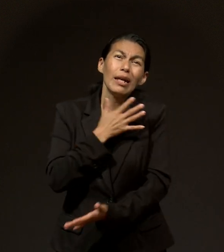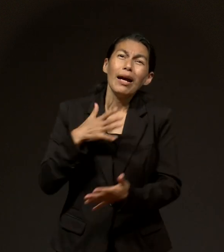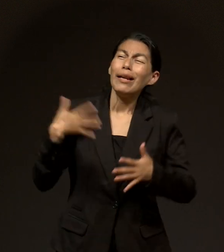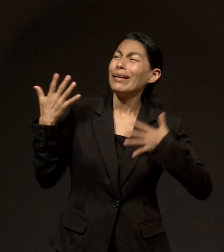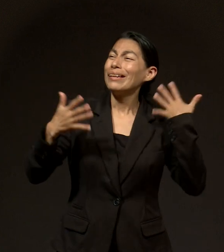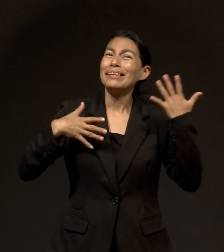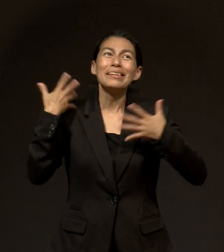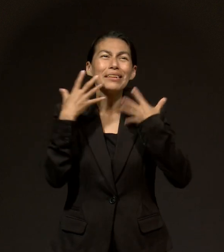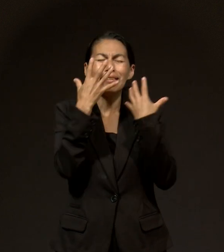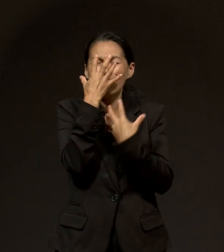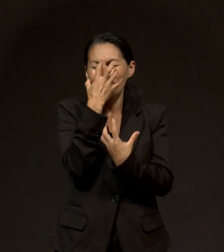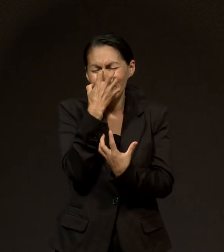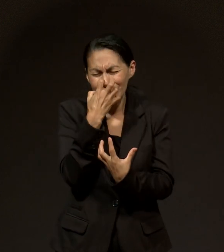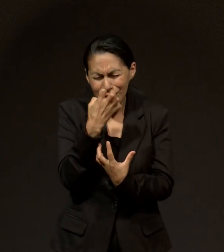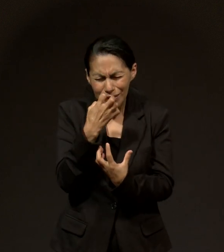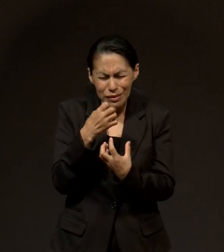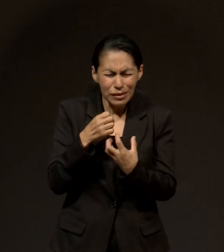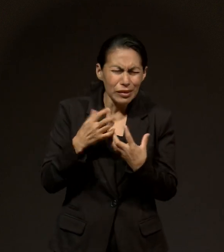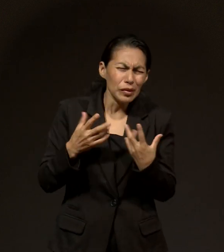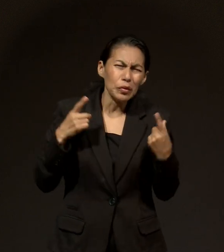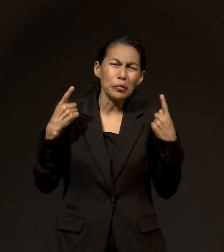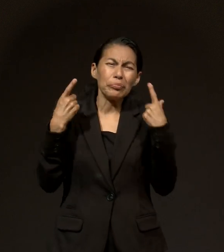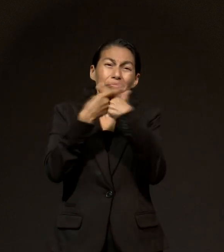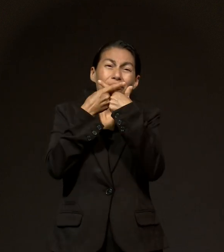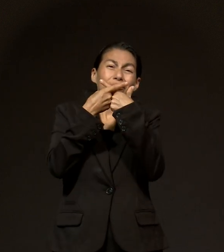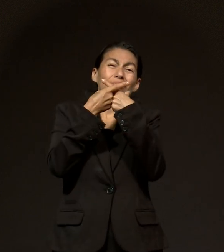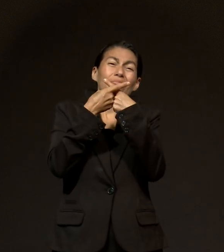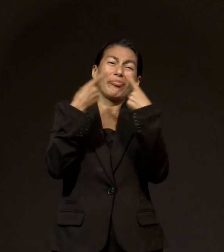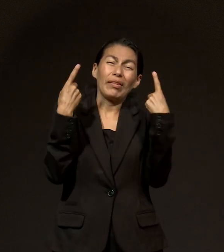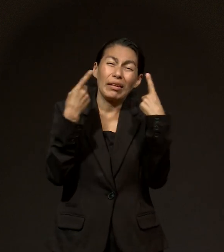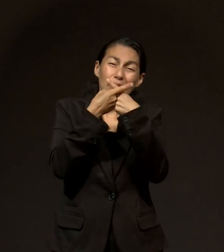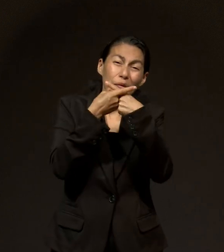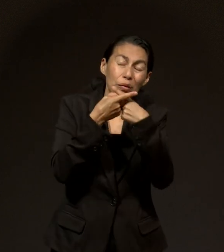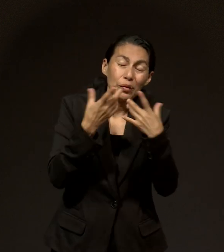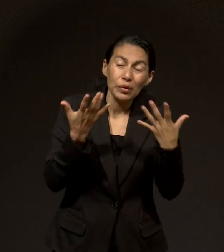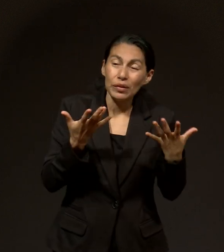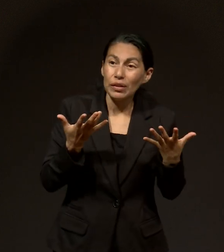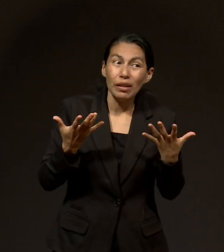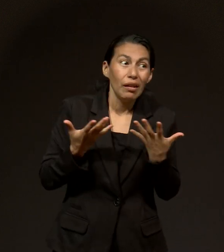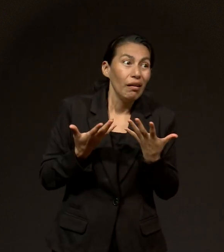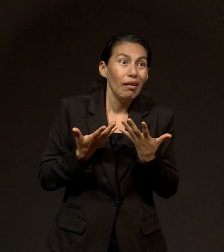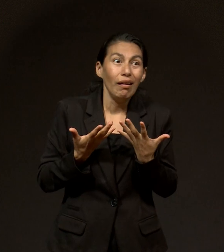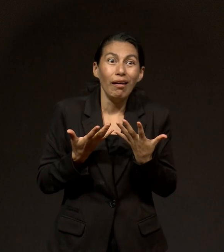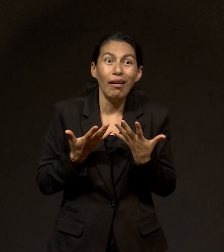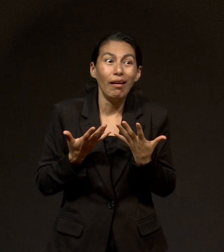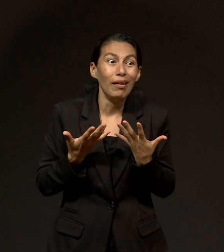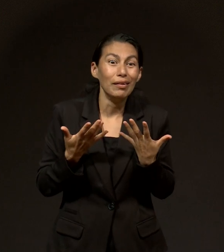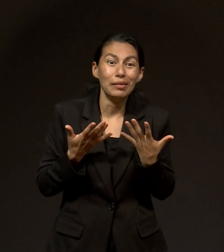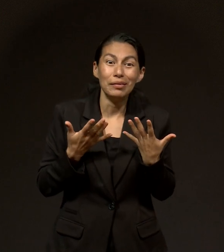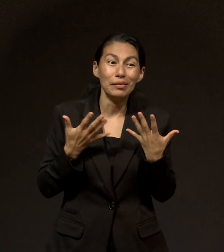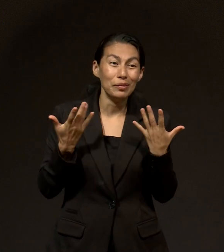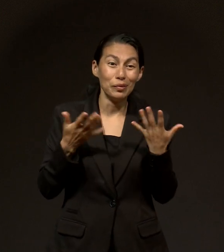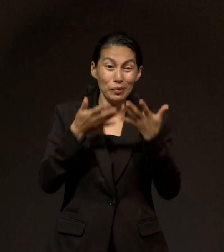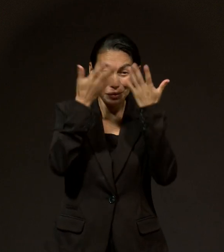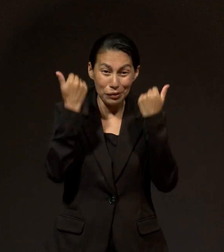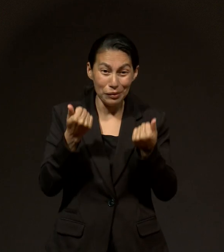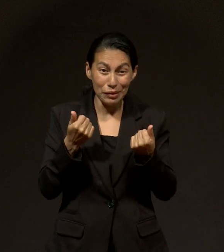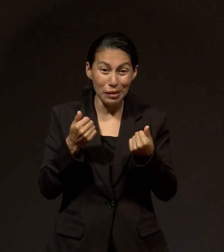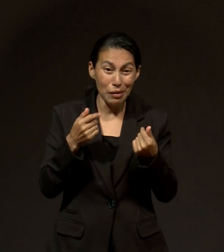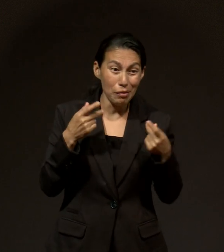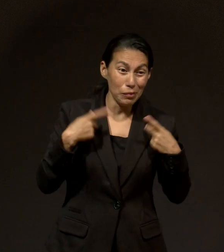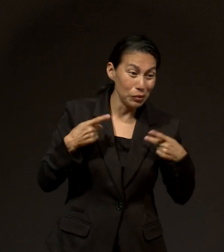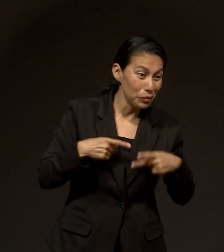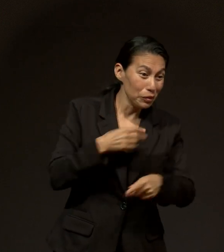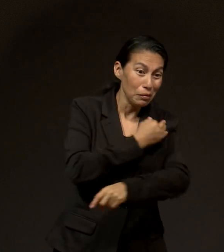encontrados. Tristezas, alegrías, tristeza porque, pues, iba a dejar a mi familia. Pues acá no tengo mucha familia, solamente,